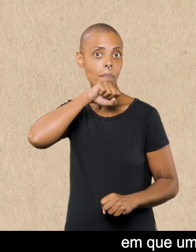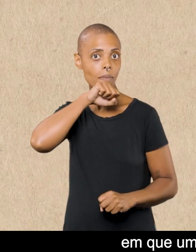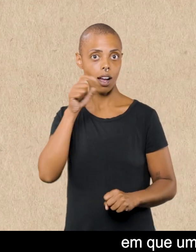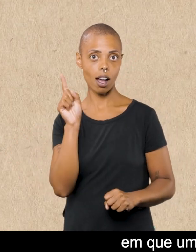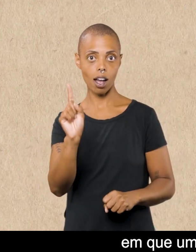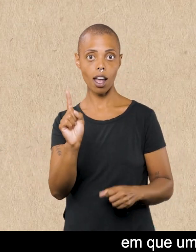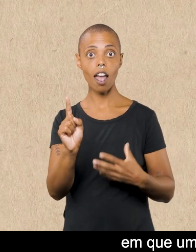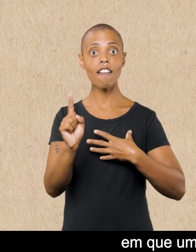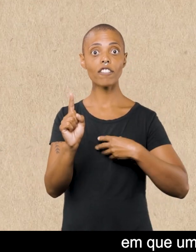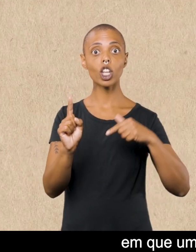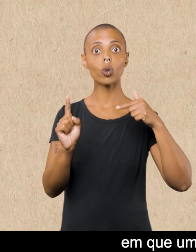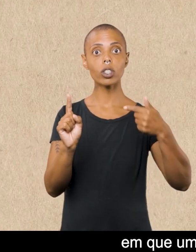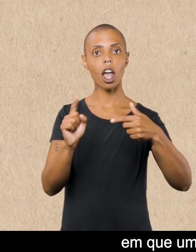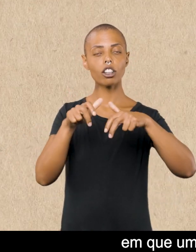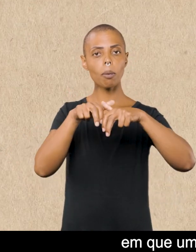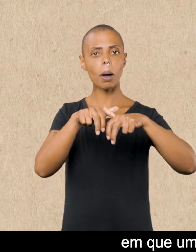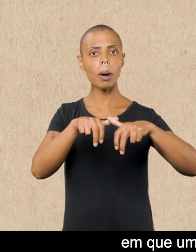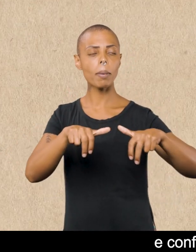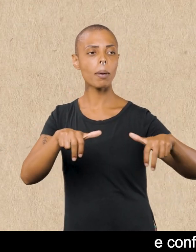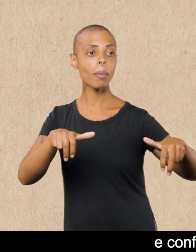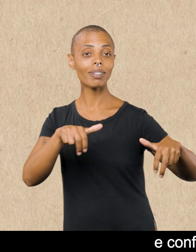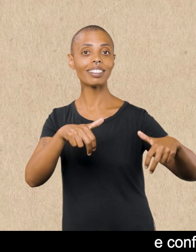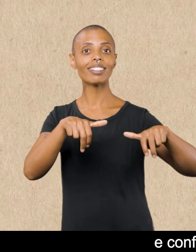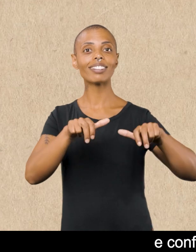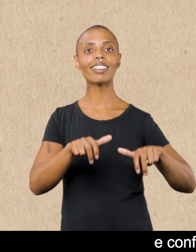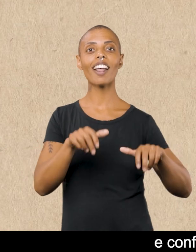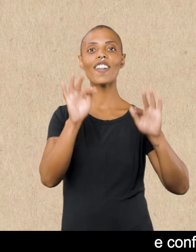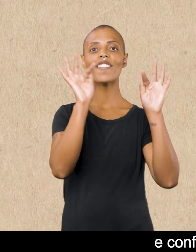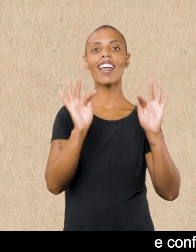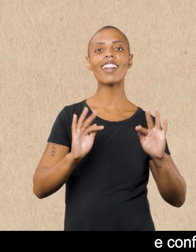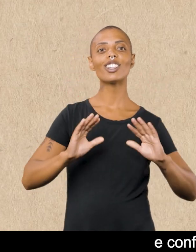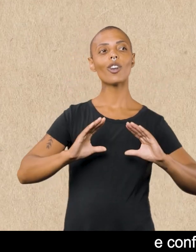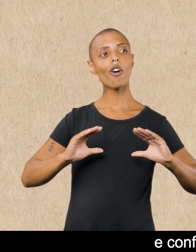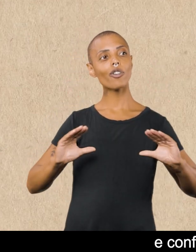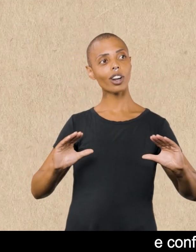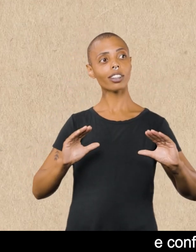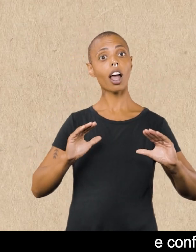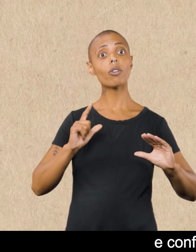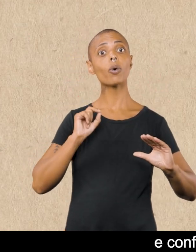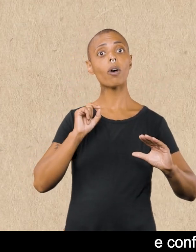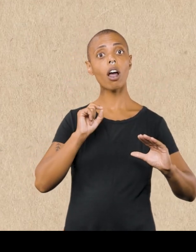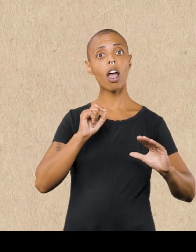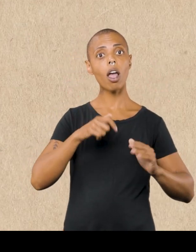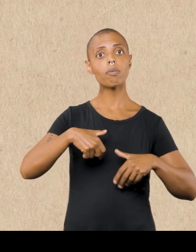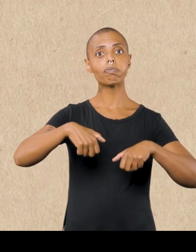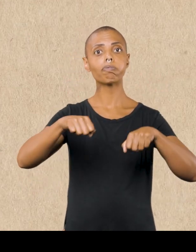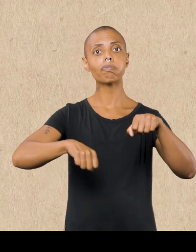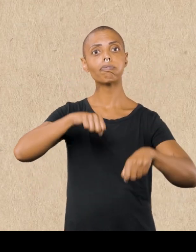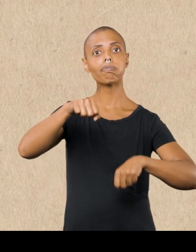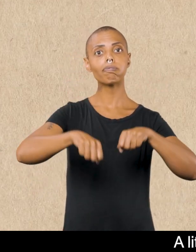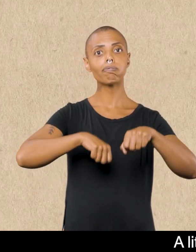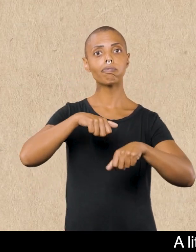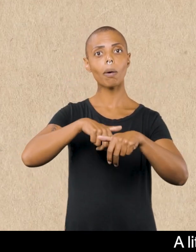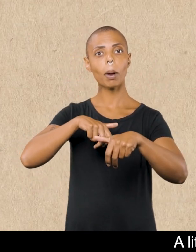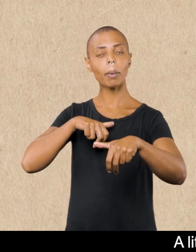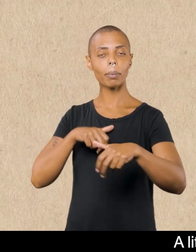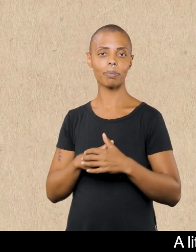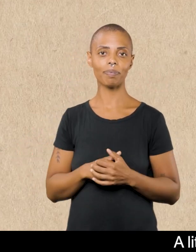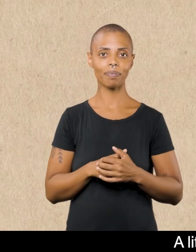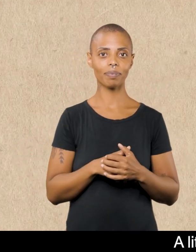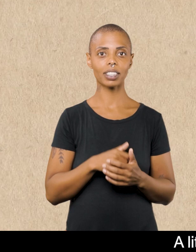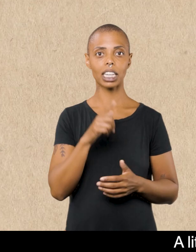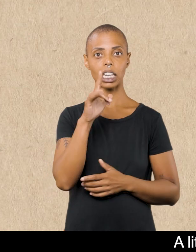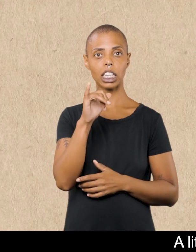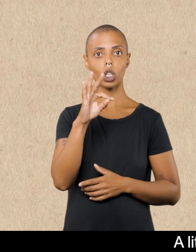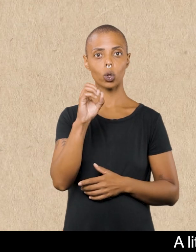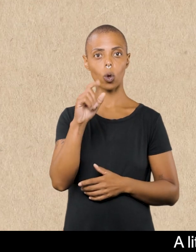obra Família de Oito, em que uma mãe e seus sete filhos estão sentados, felizes e confortavelmente juntos